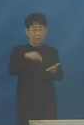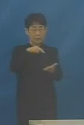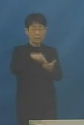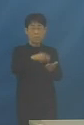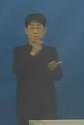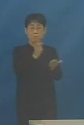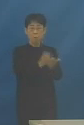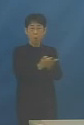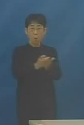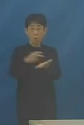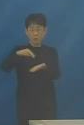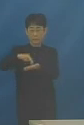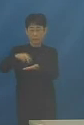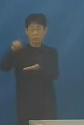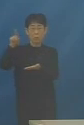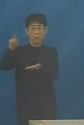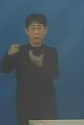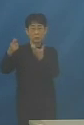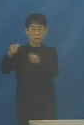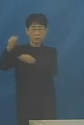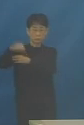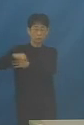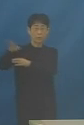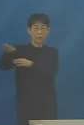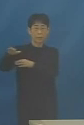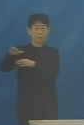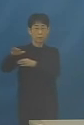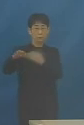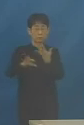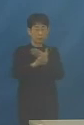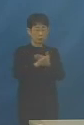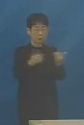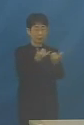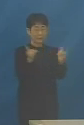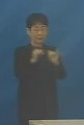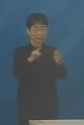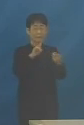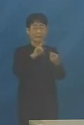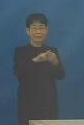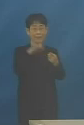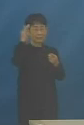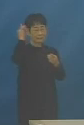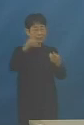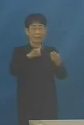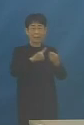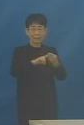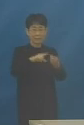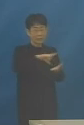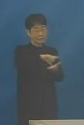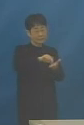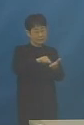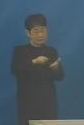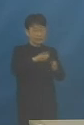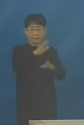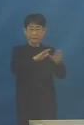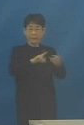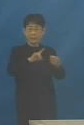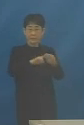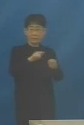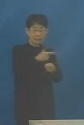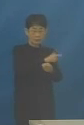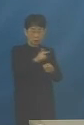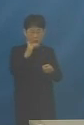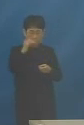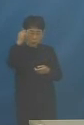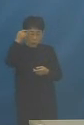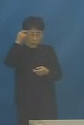許されているものでありますで例えば社会的あるいは知性的様々なあのコリオ外の入れ